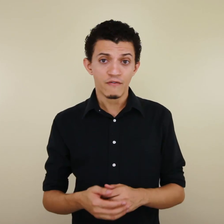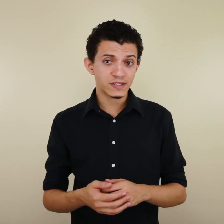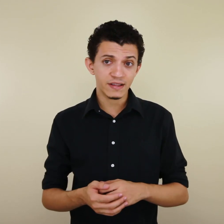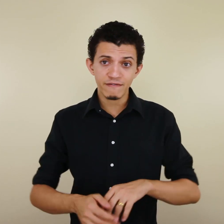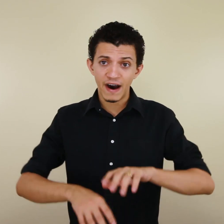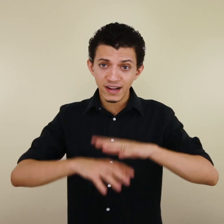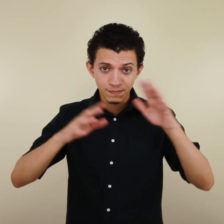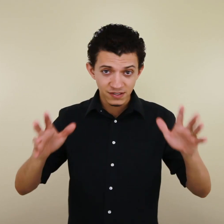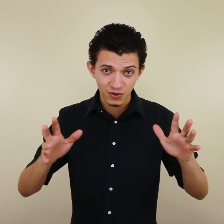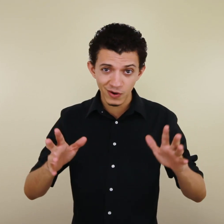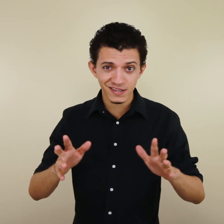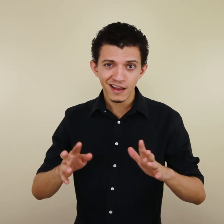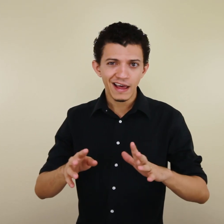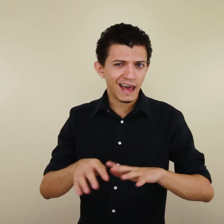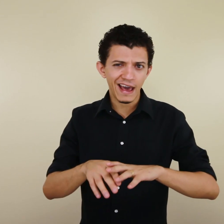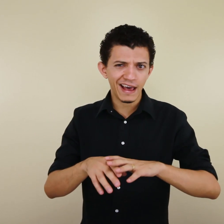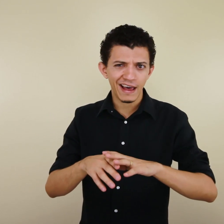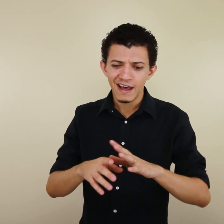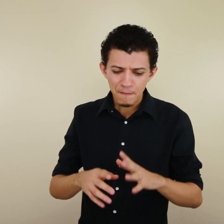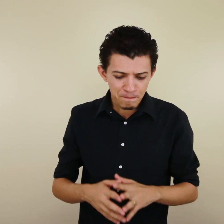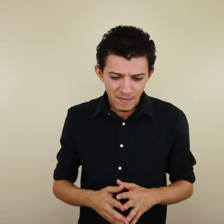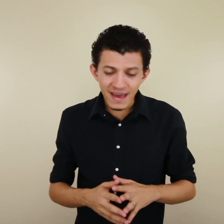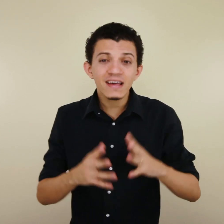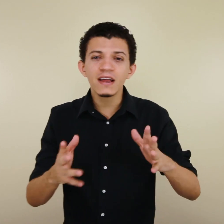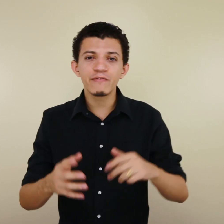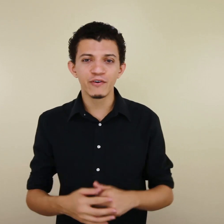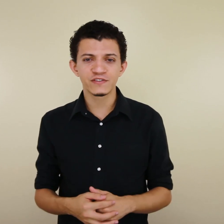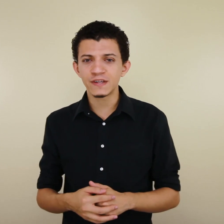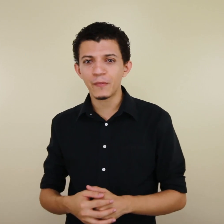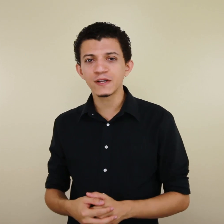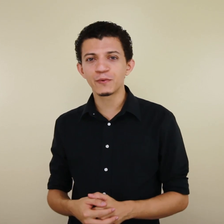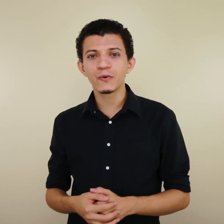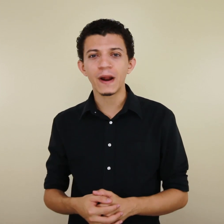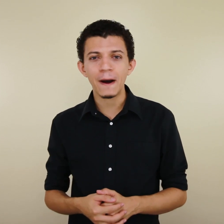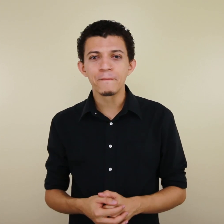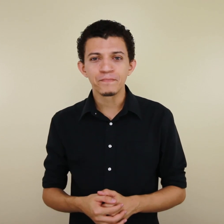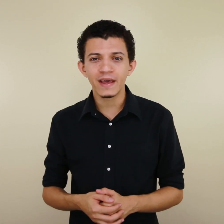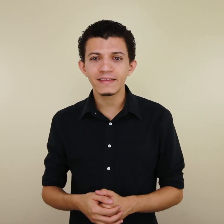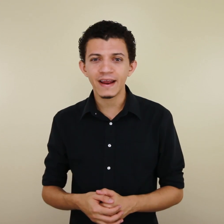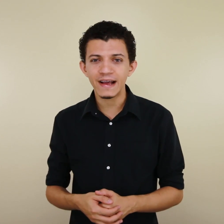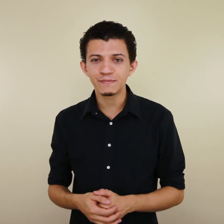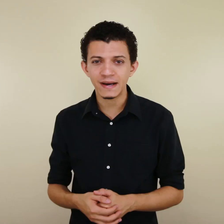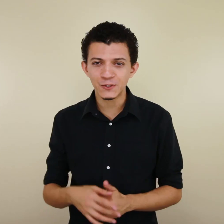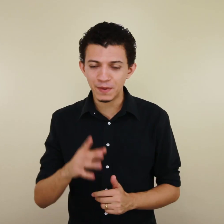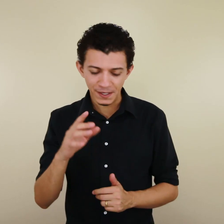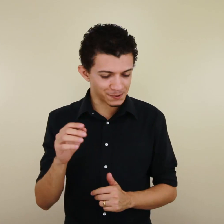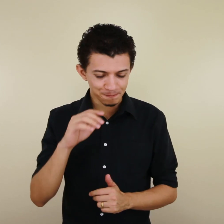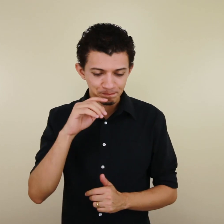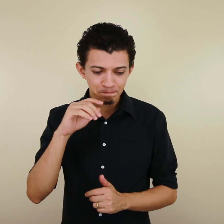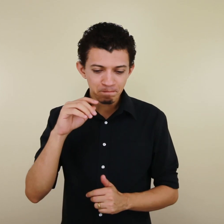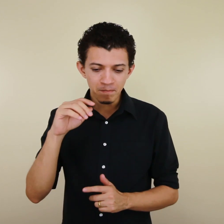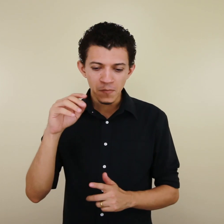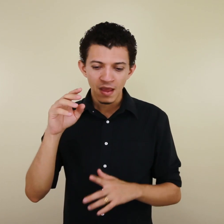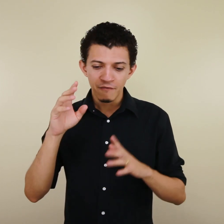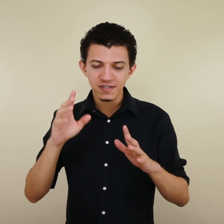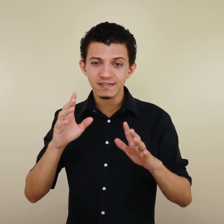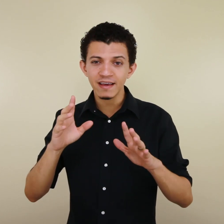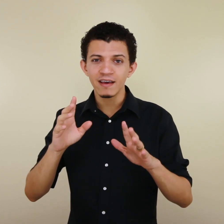você tem várias pessoas. É incrível isso, você pode procurar na internet mais sobre isso. Você tem